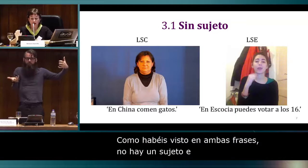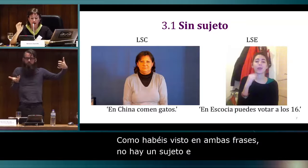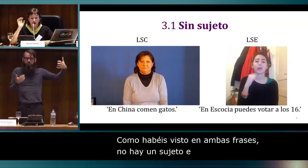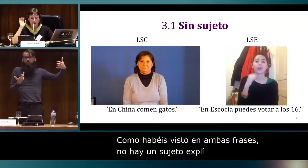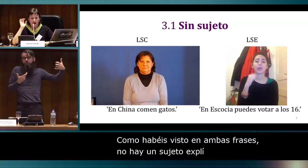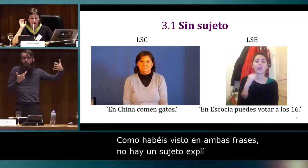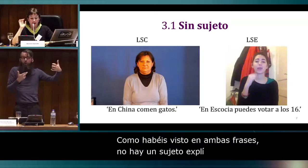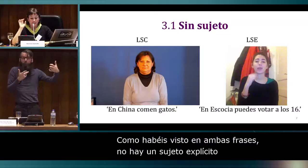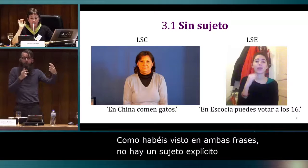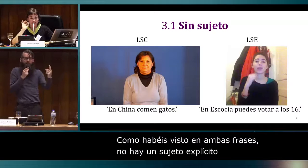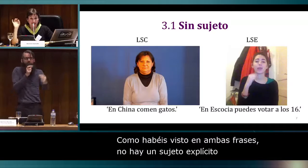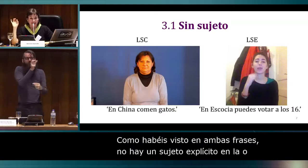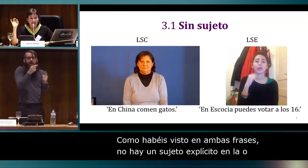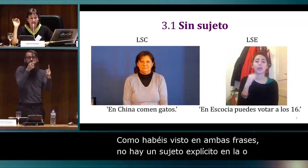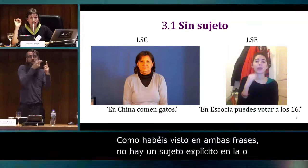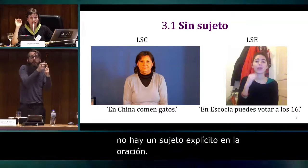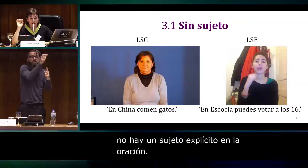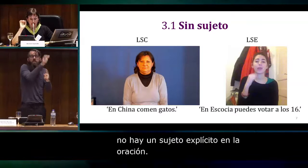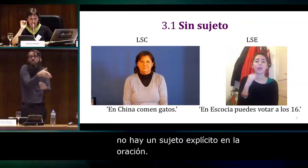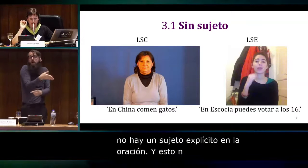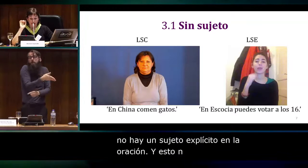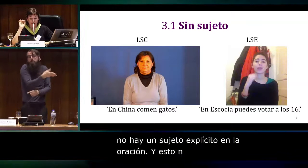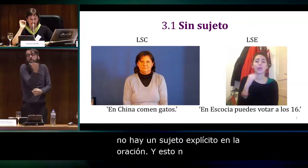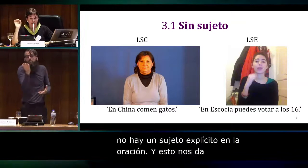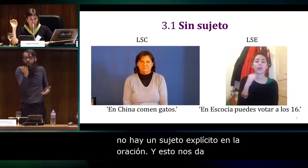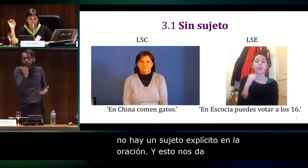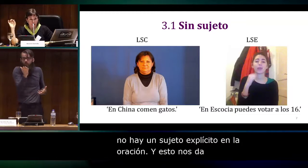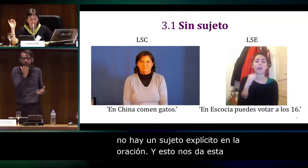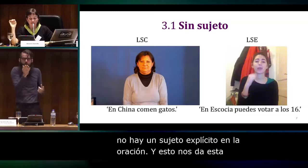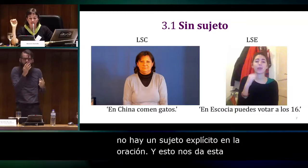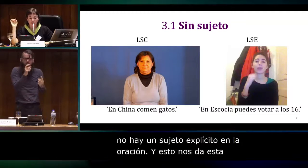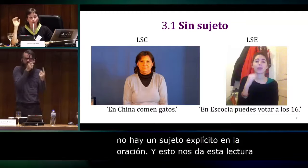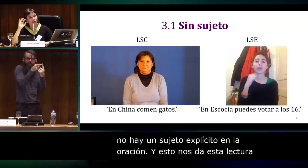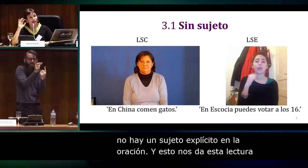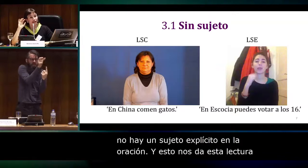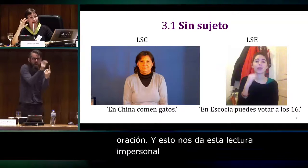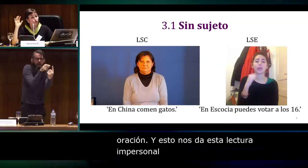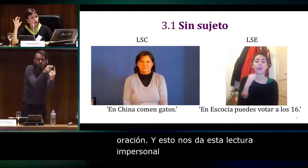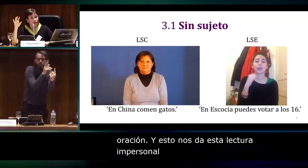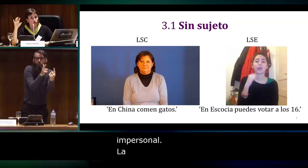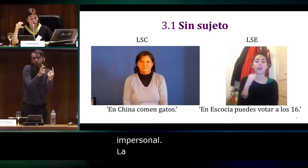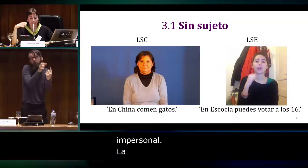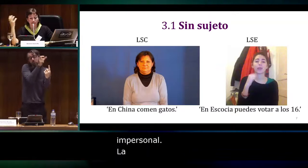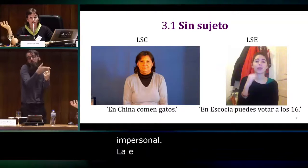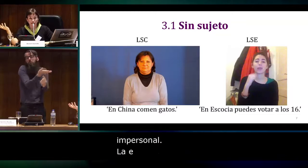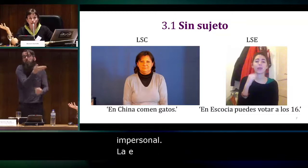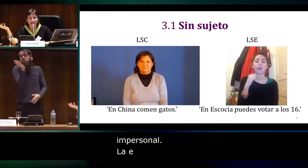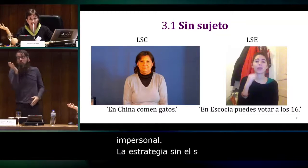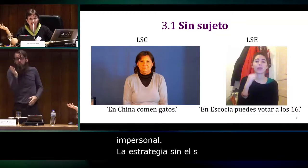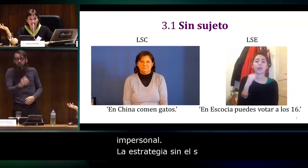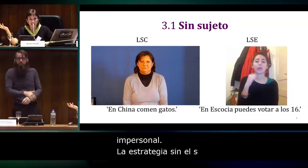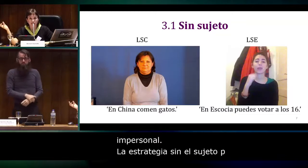impersonal. La estrategia sin el sujeto, ¿sí?, puede tener en algunos casos una